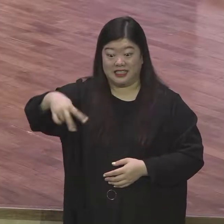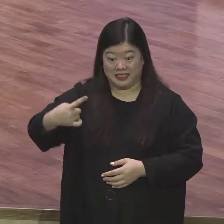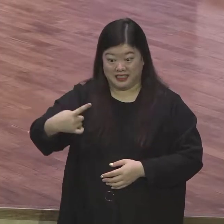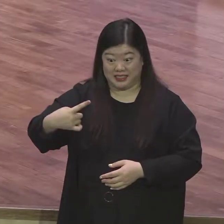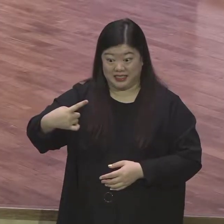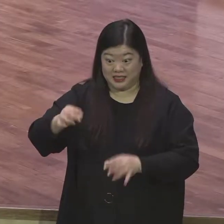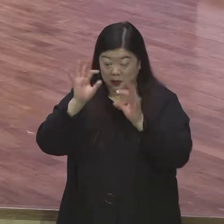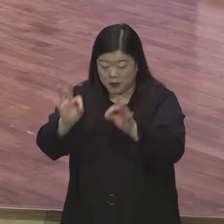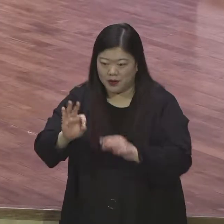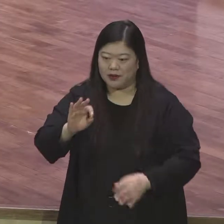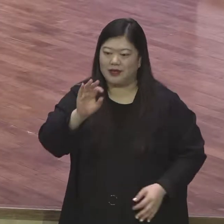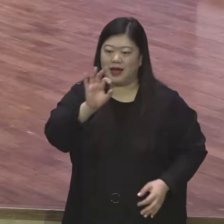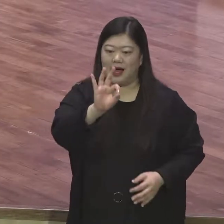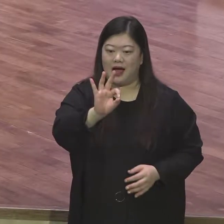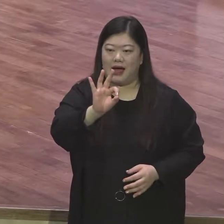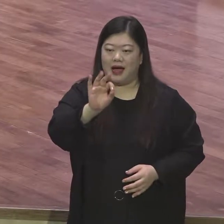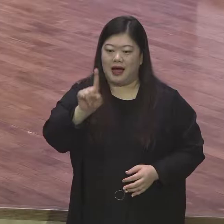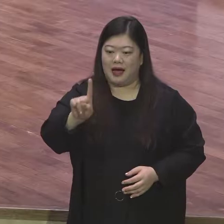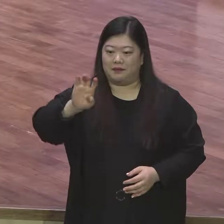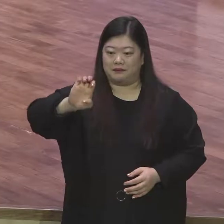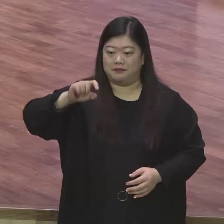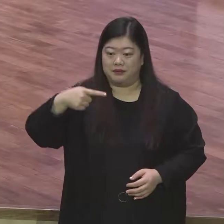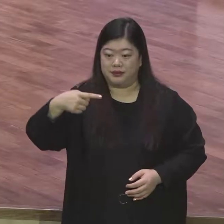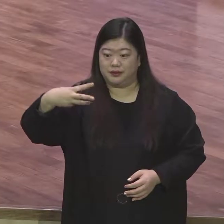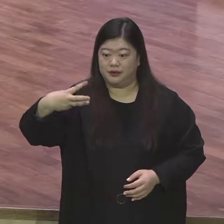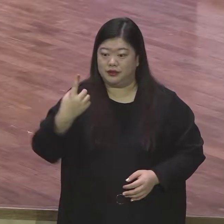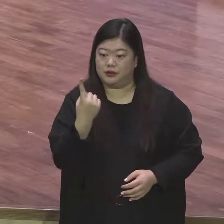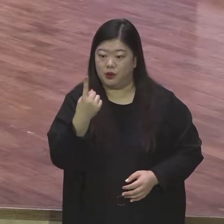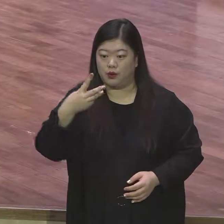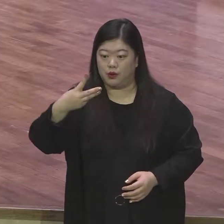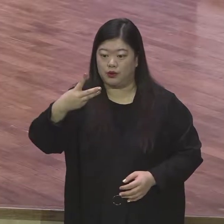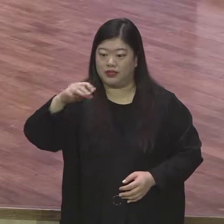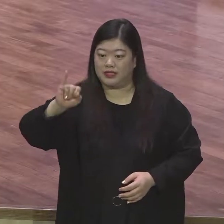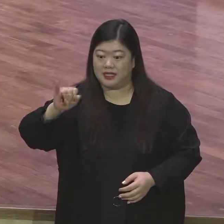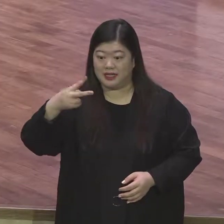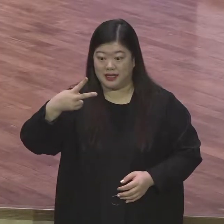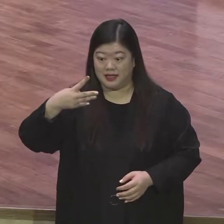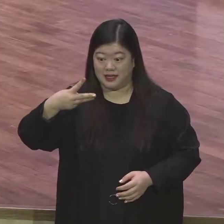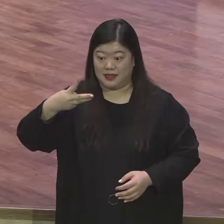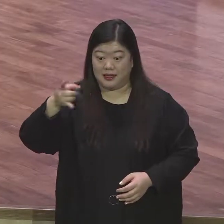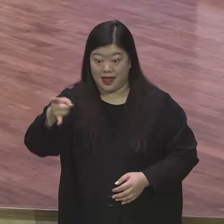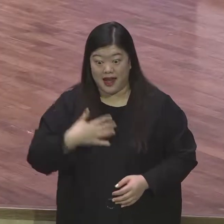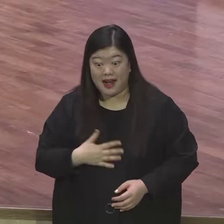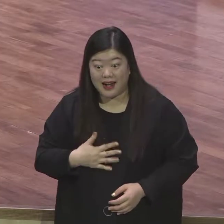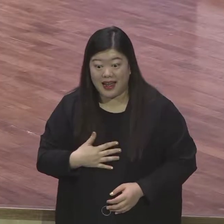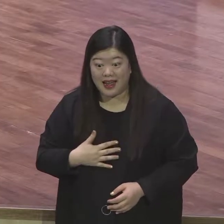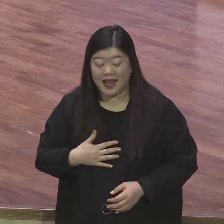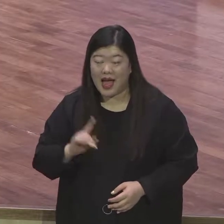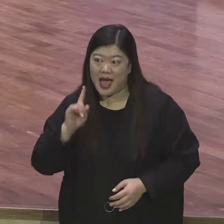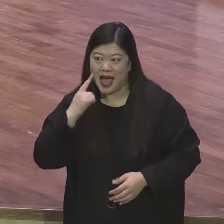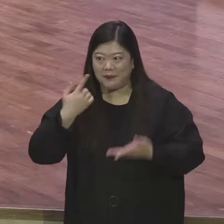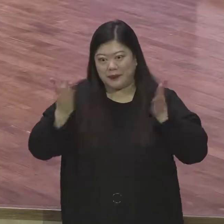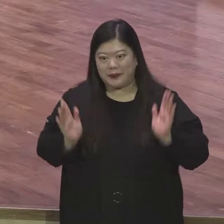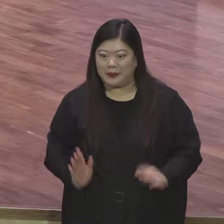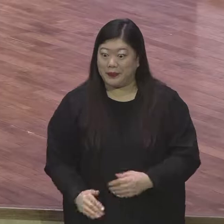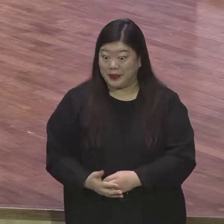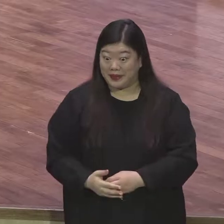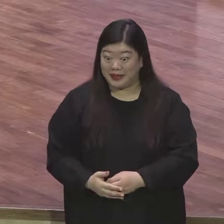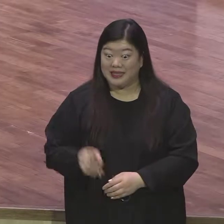여신의 이름에서 나온 거야. 에바브로 디도가. 그래서 우상 문화 속에서 자랐던 증거가 이름 속에 있어.